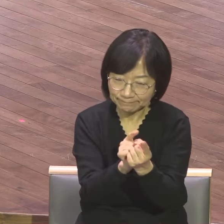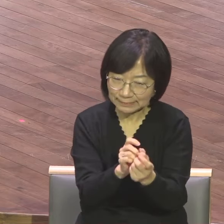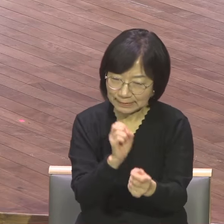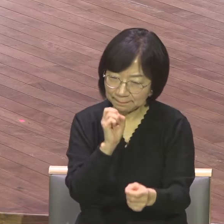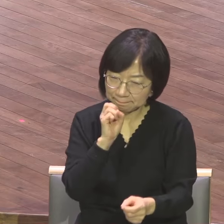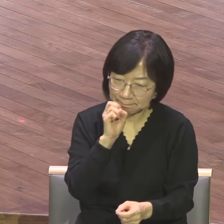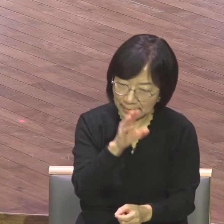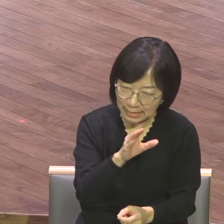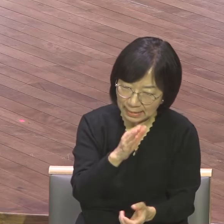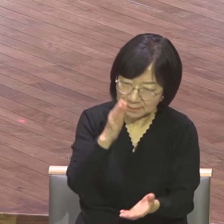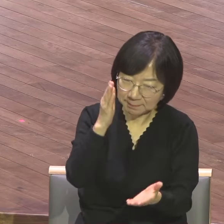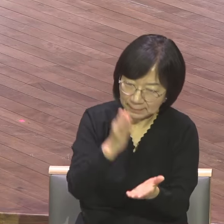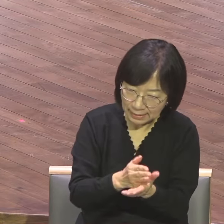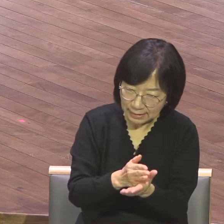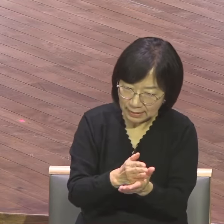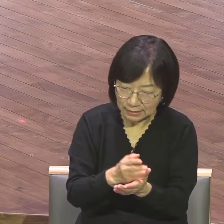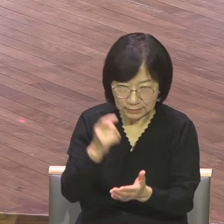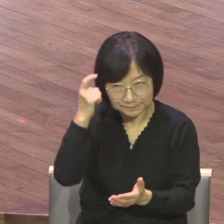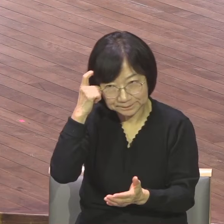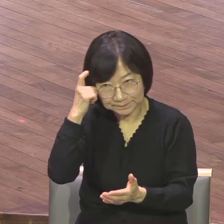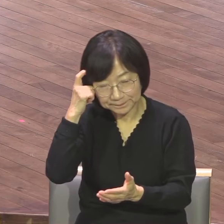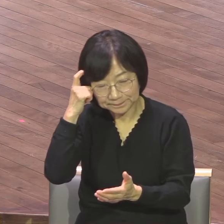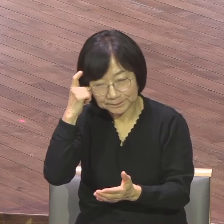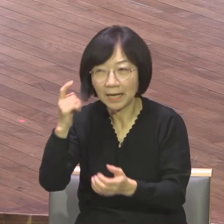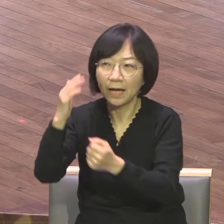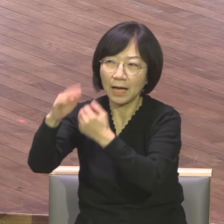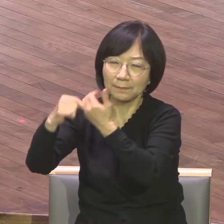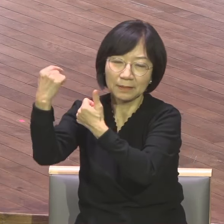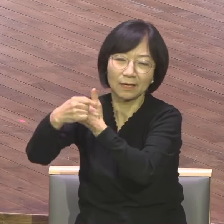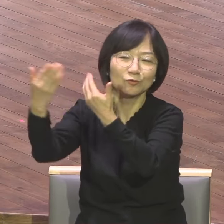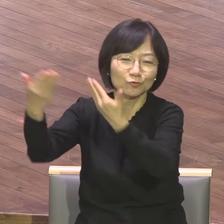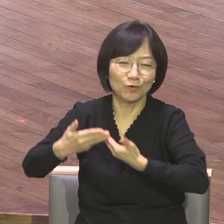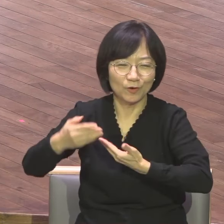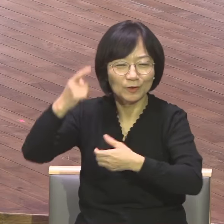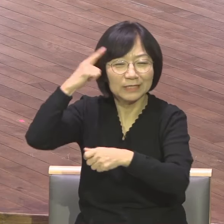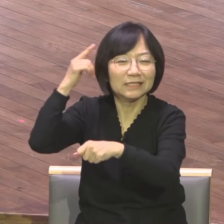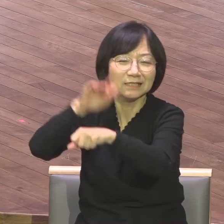판단되기는 말이에요. 이 지혜를 하나님 주시겠다는 것입니다.